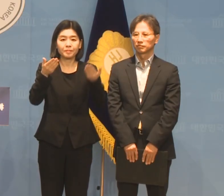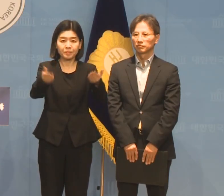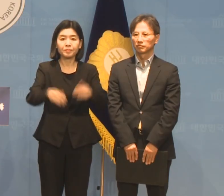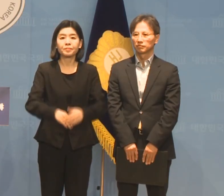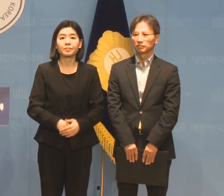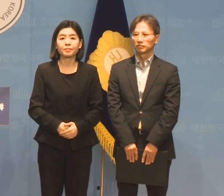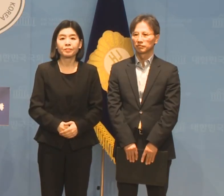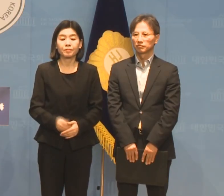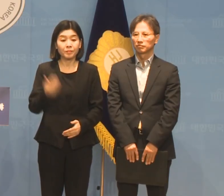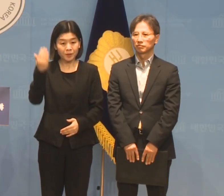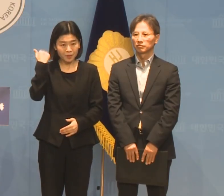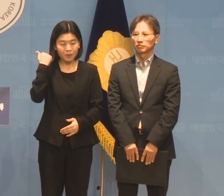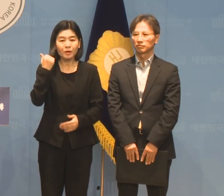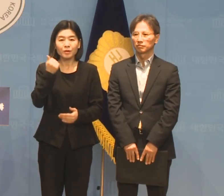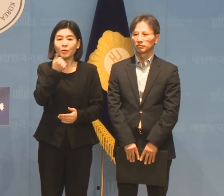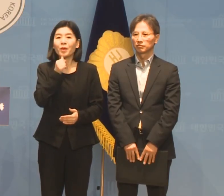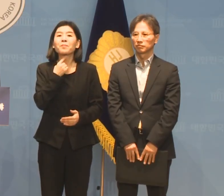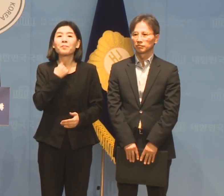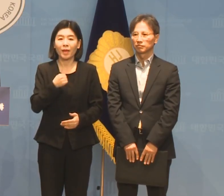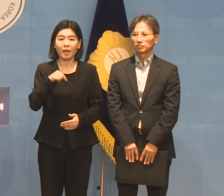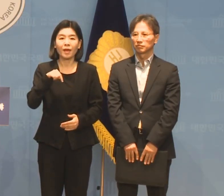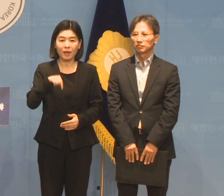먼저 한번 드렸습니다. 저희 캠프에서